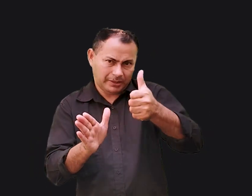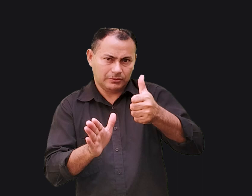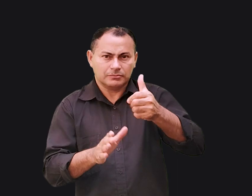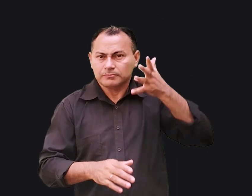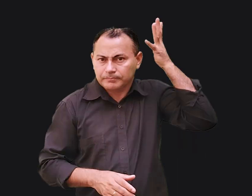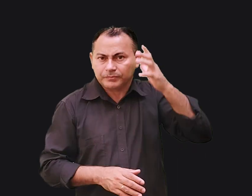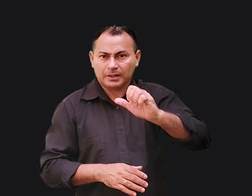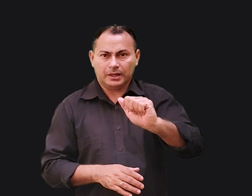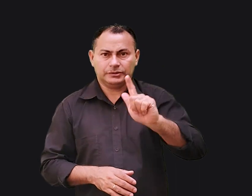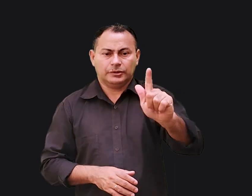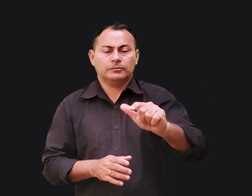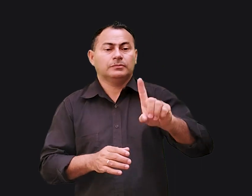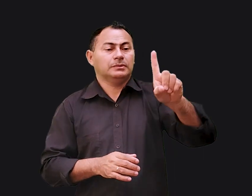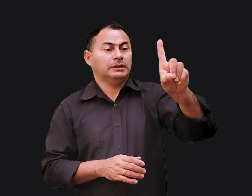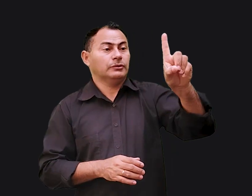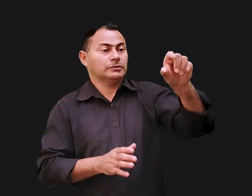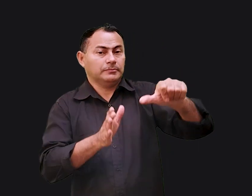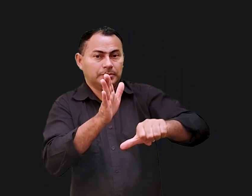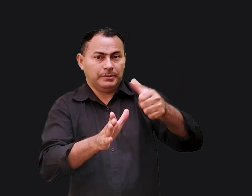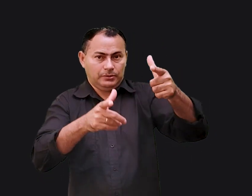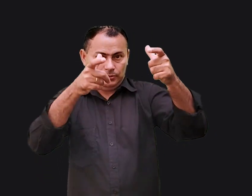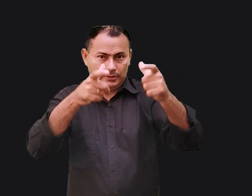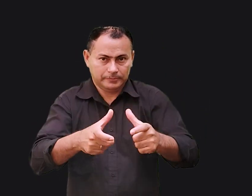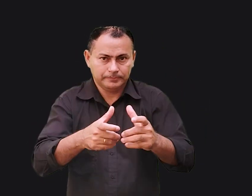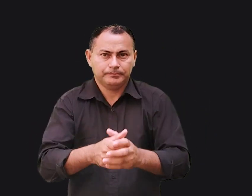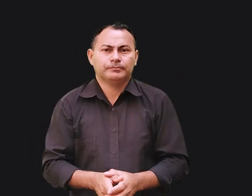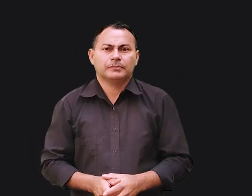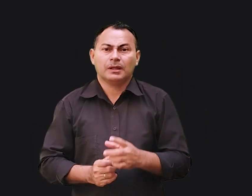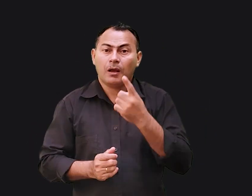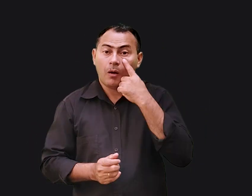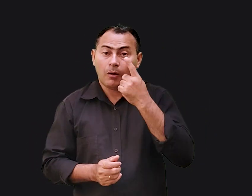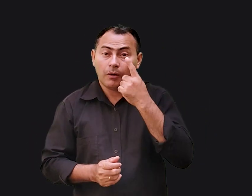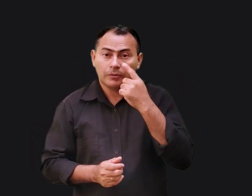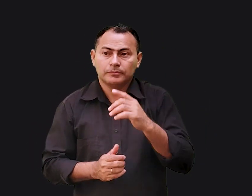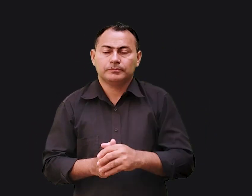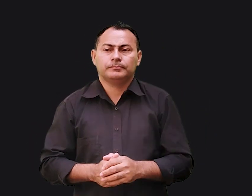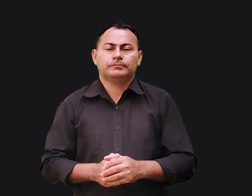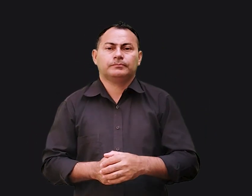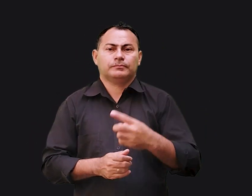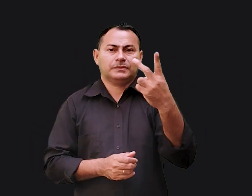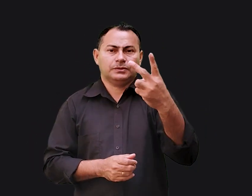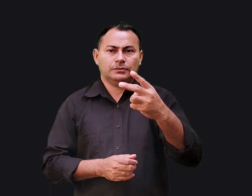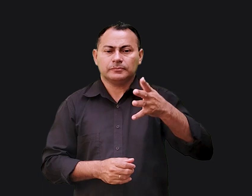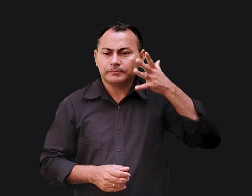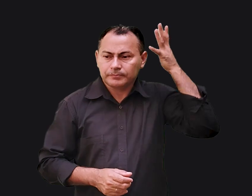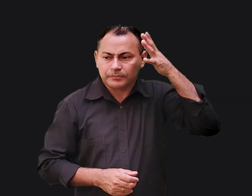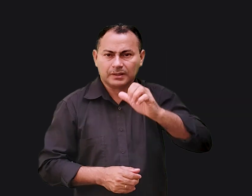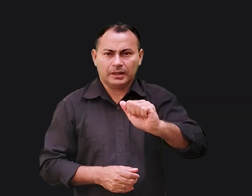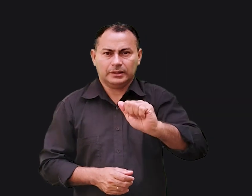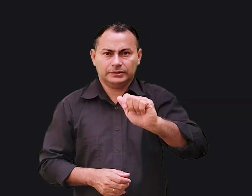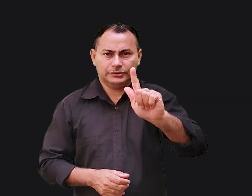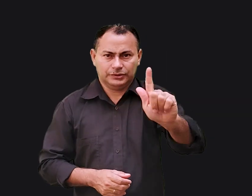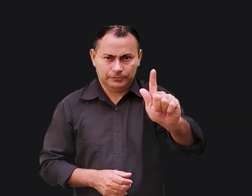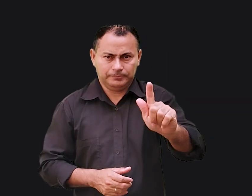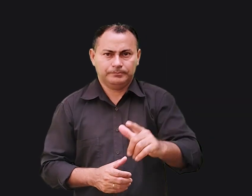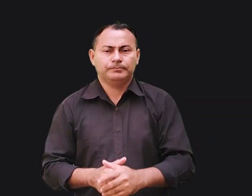de Deus em primeiro lugar. Preste atenção no segundo sermão de Ageu.